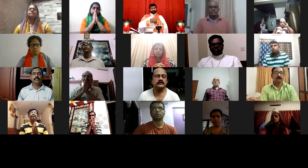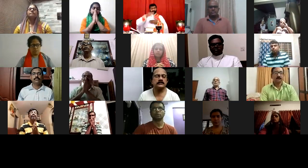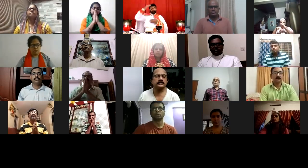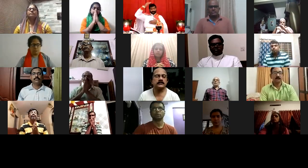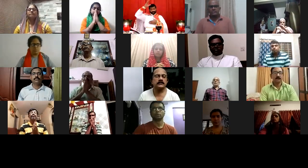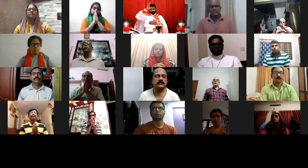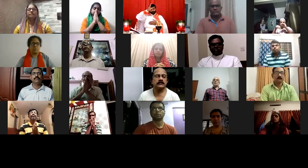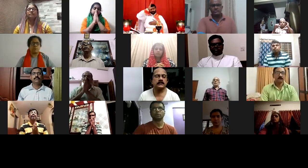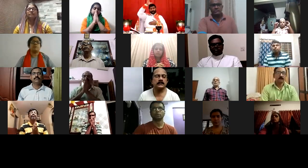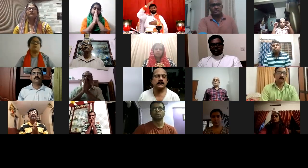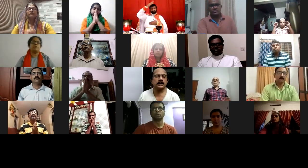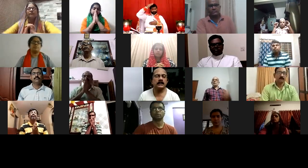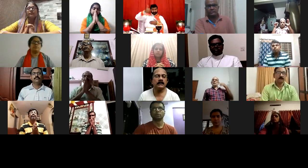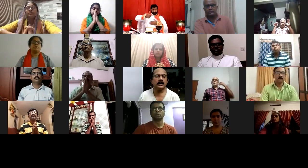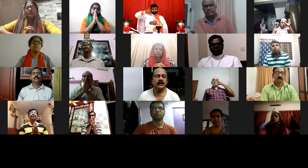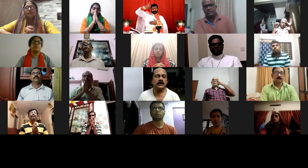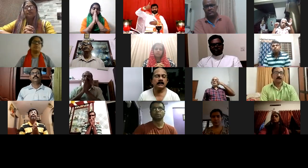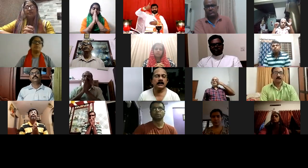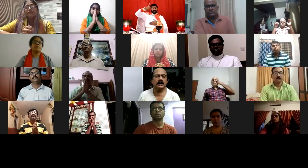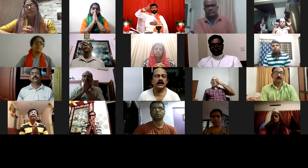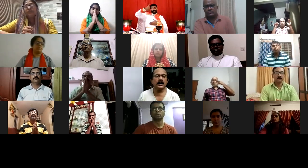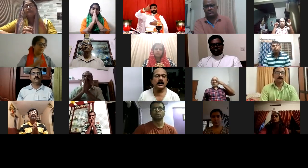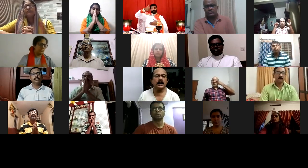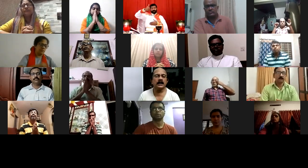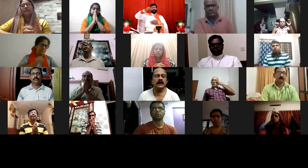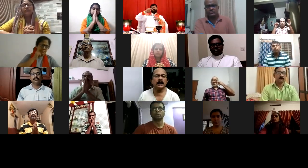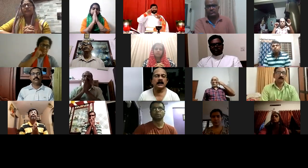സാമ്പത്തിക സഭയുടെ പിതാവും തലവനുമായ